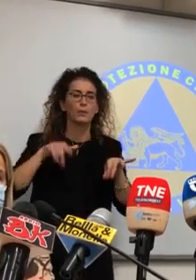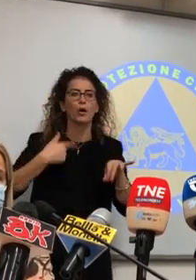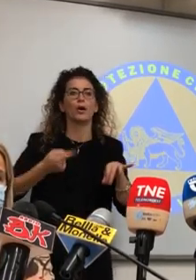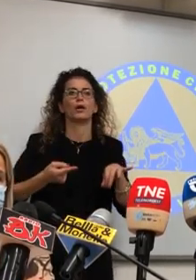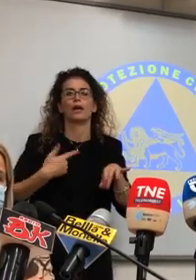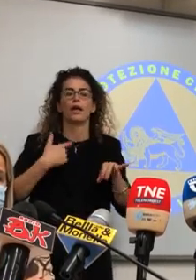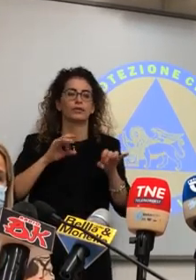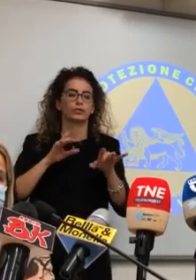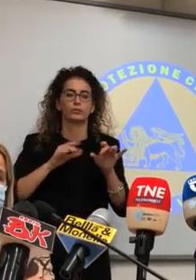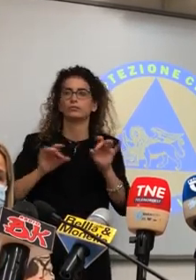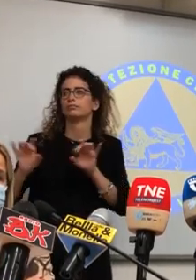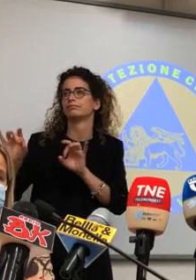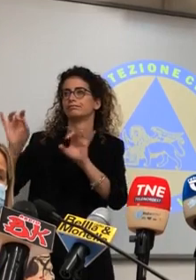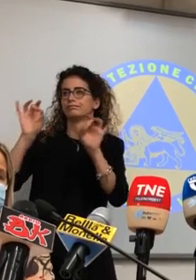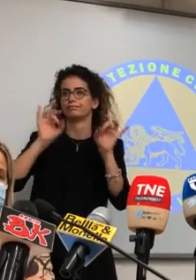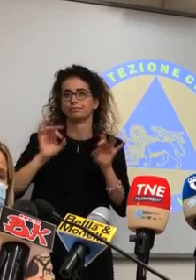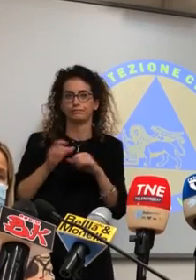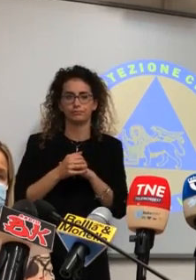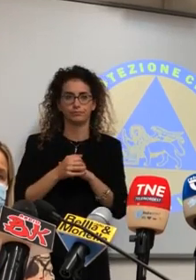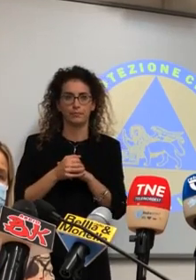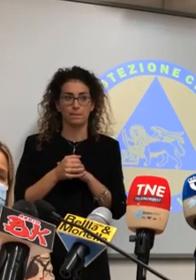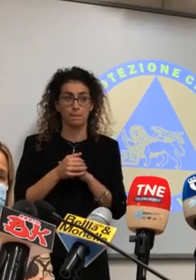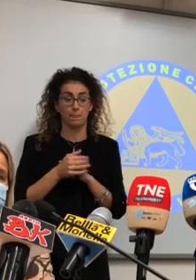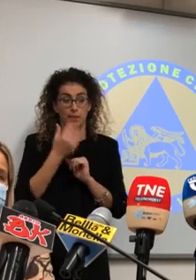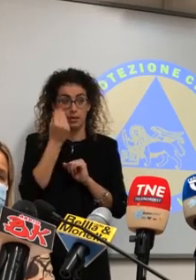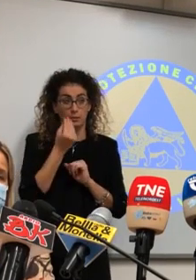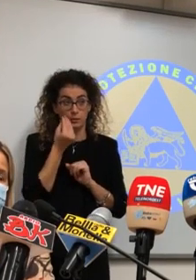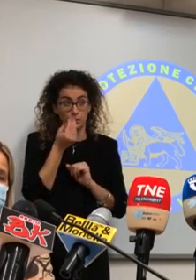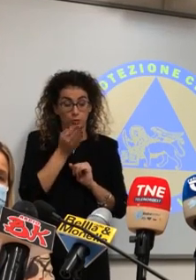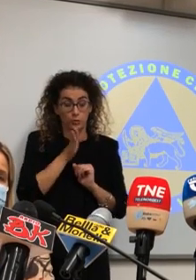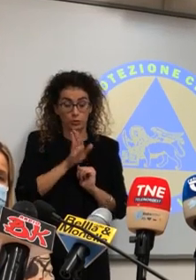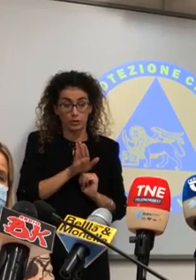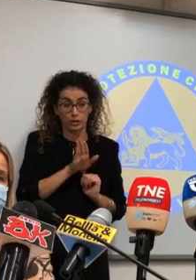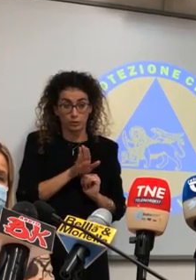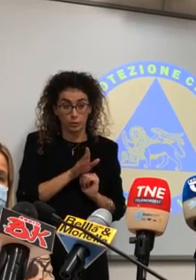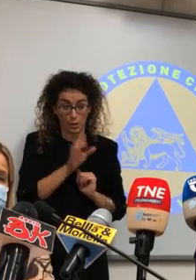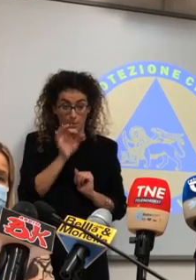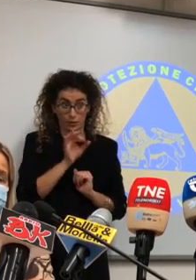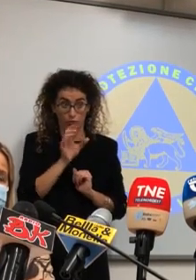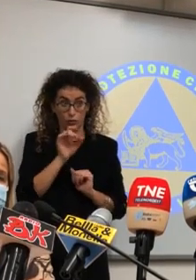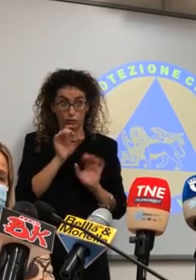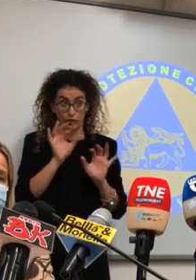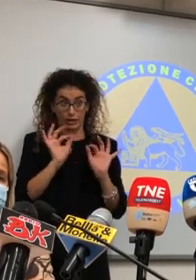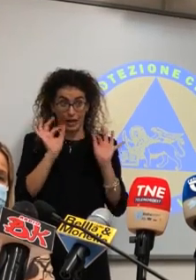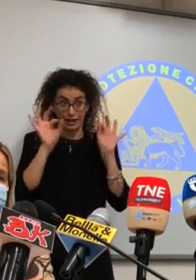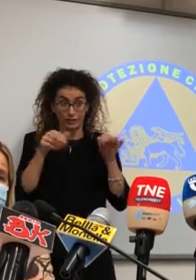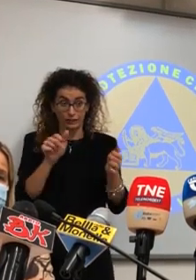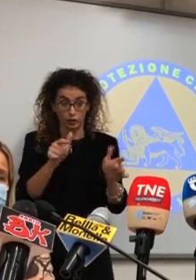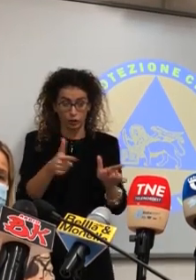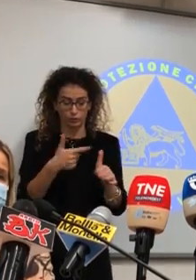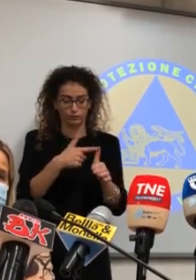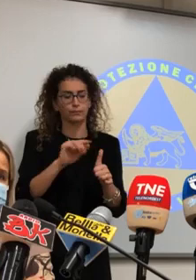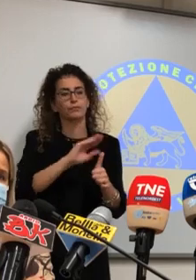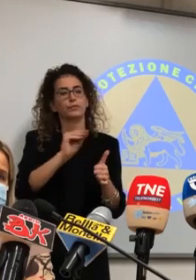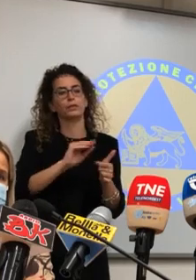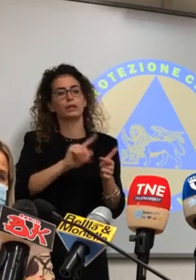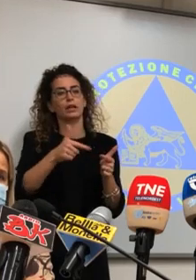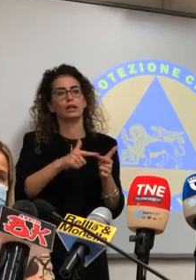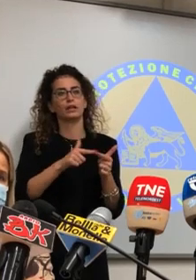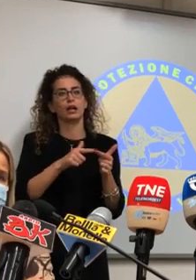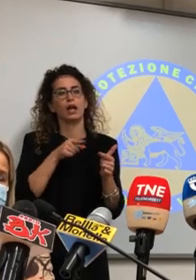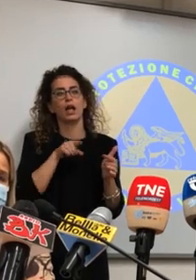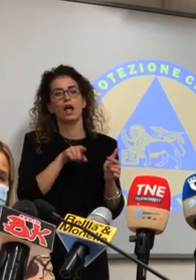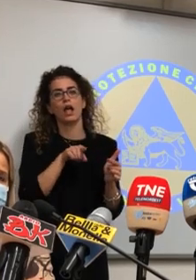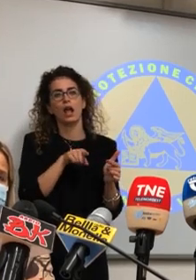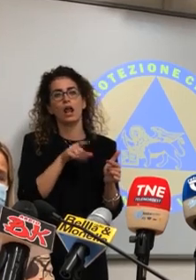si muove, secondo lei raggiungeremo mai in Veneto questa percentuale? E la seconda domanda, lei ogni